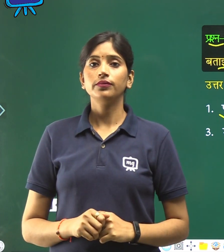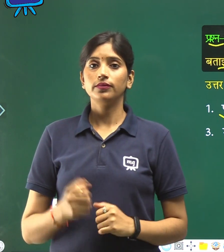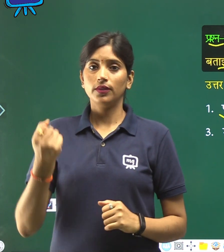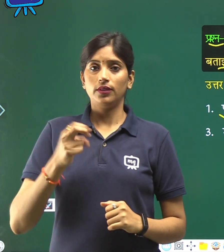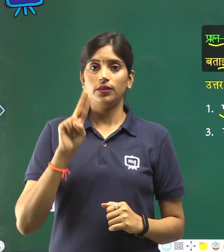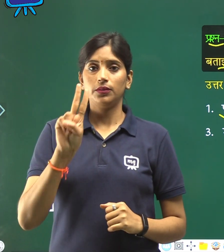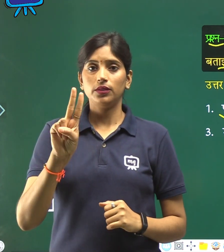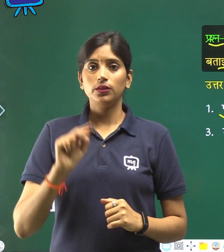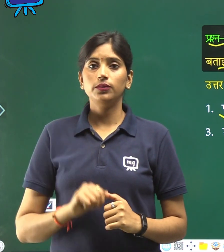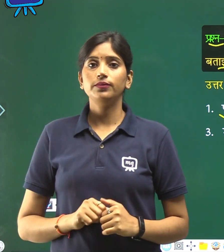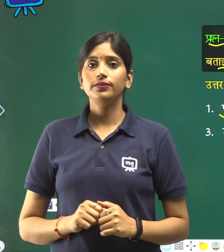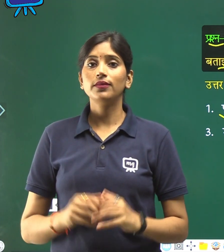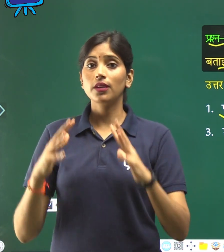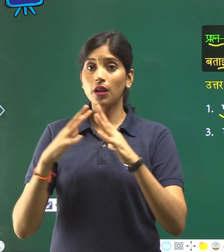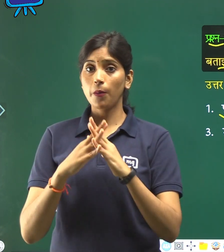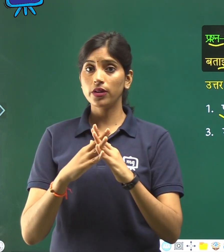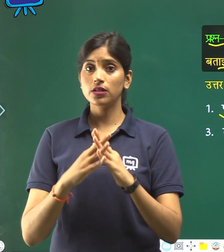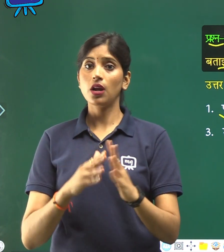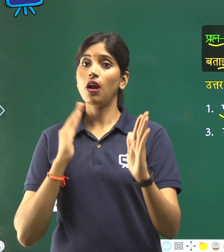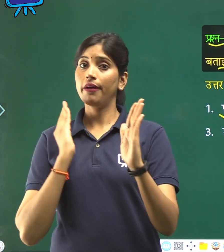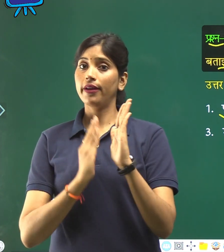नंबर दो, पश्चिम,